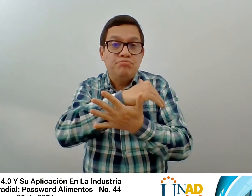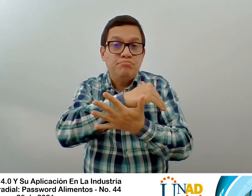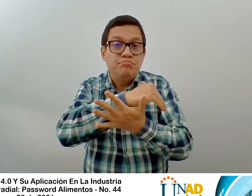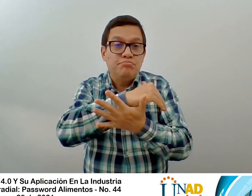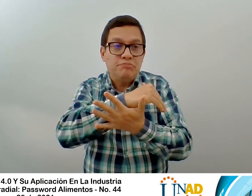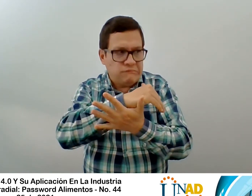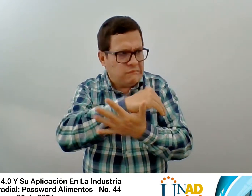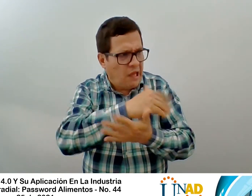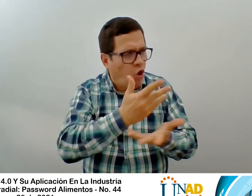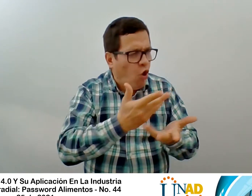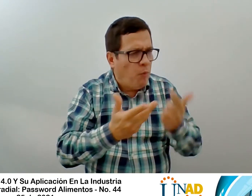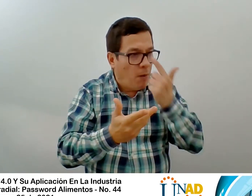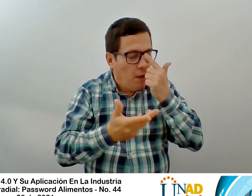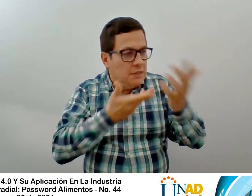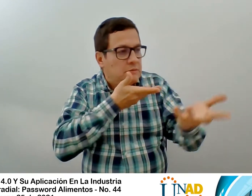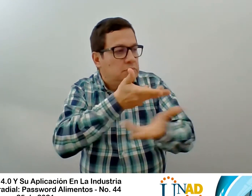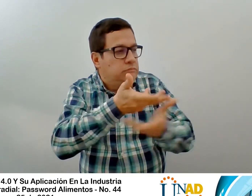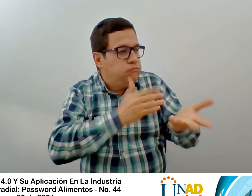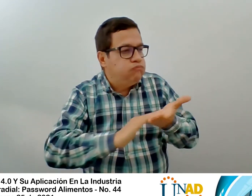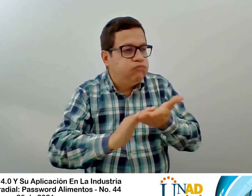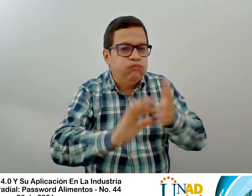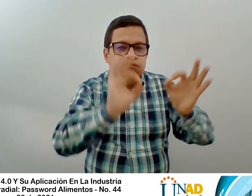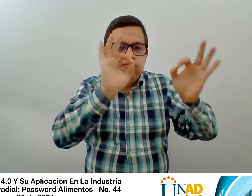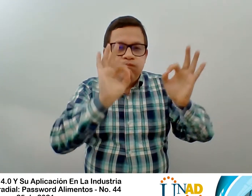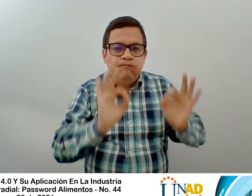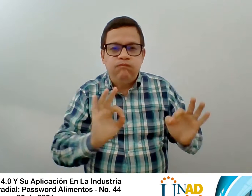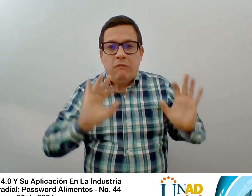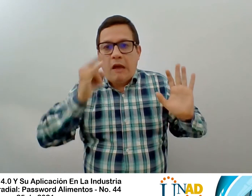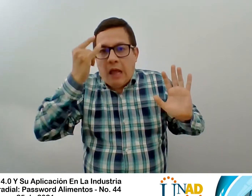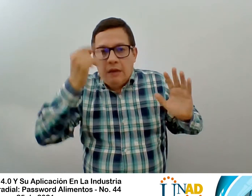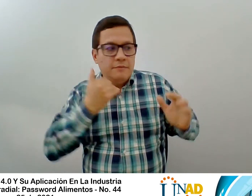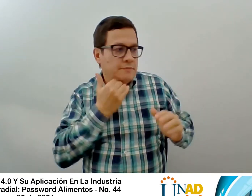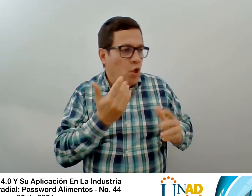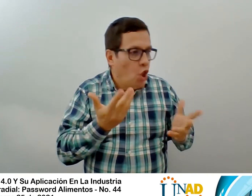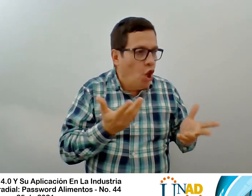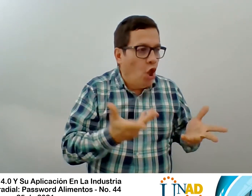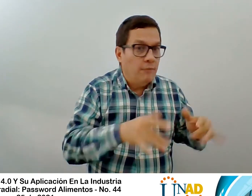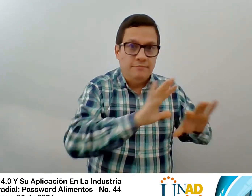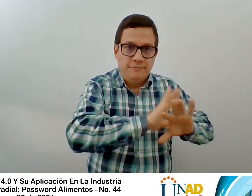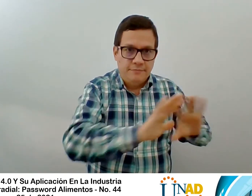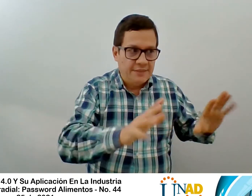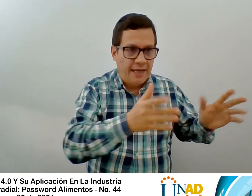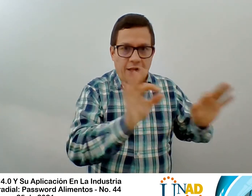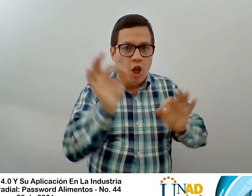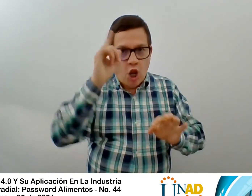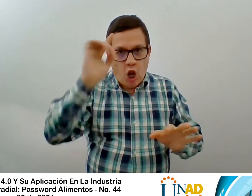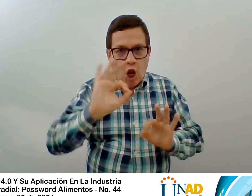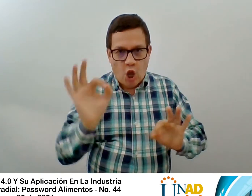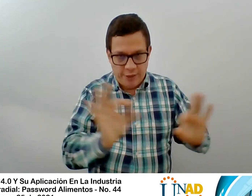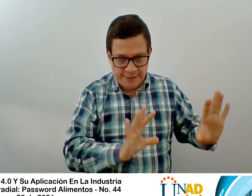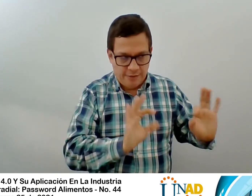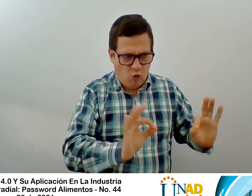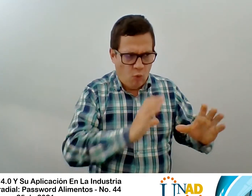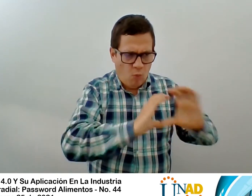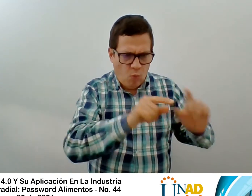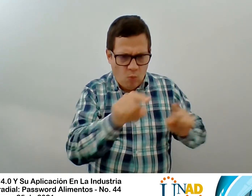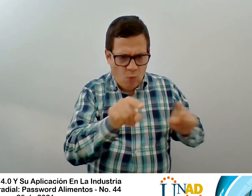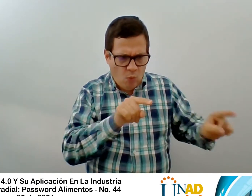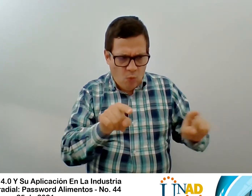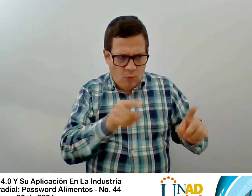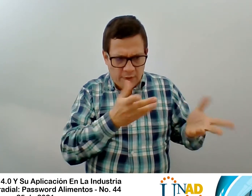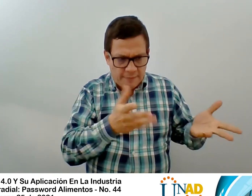más eficiente a través de información transversal, estos problemas se podrían subsanar. Ahora que hemos llegado a la